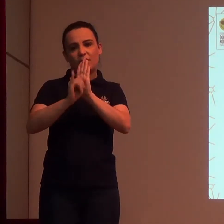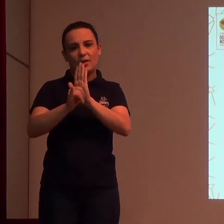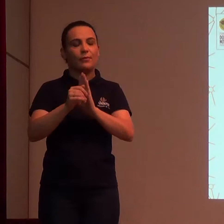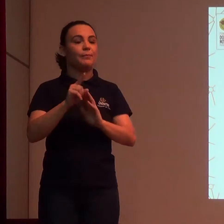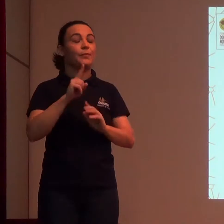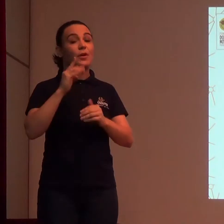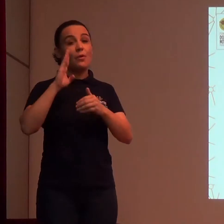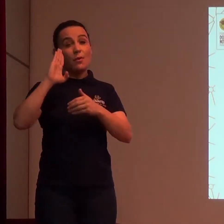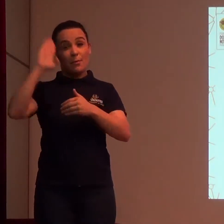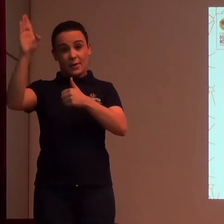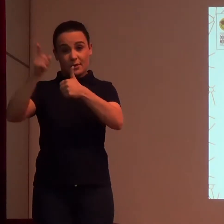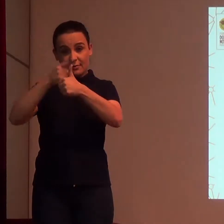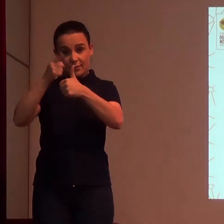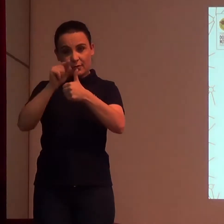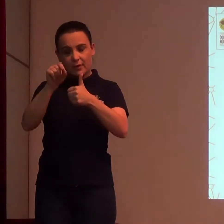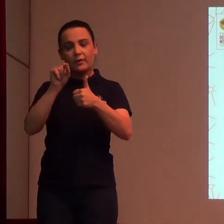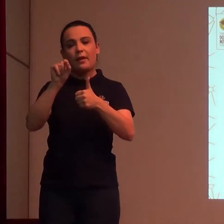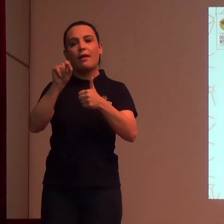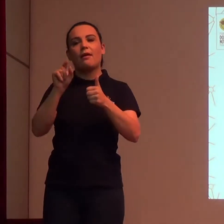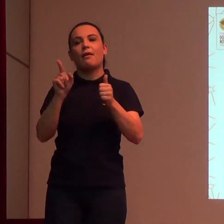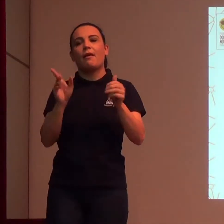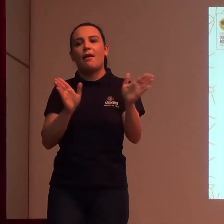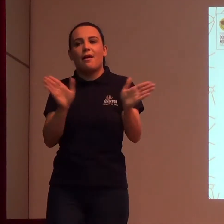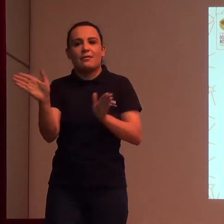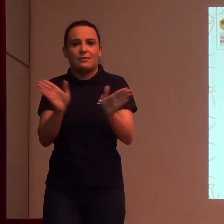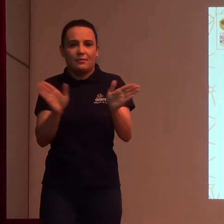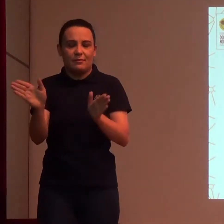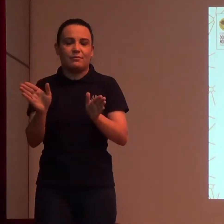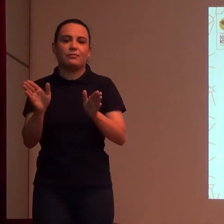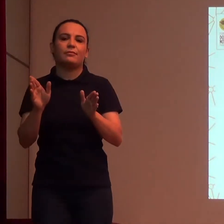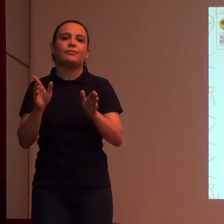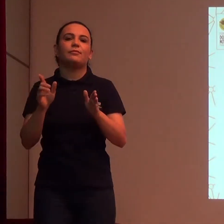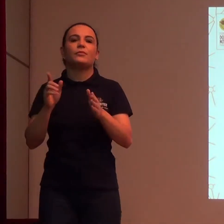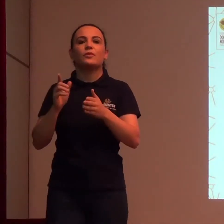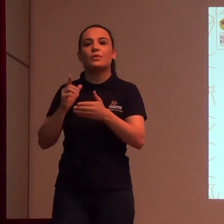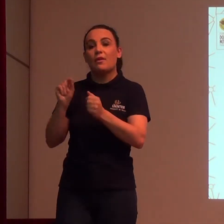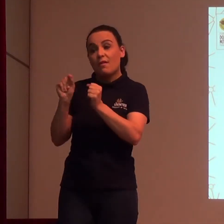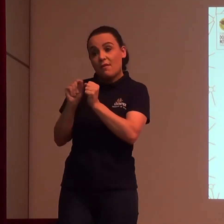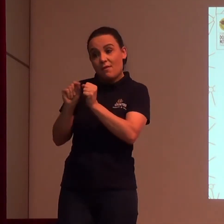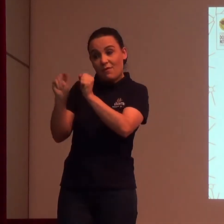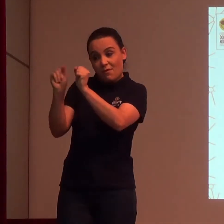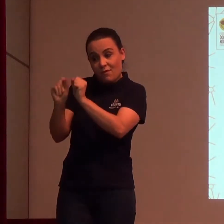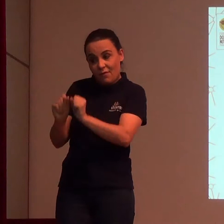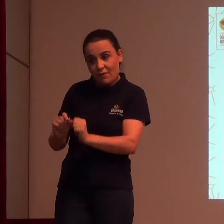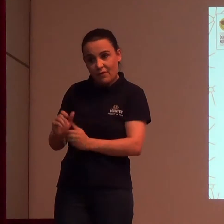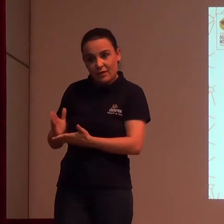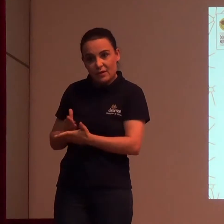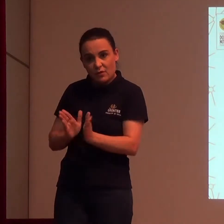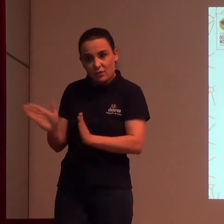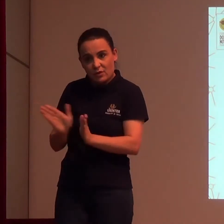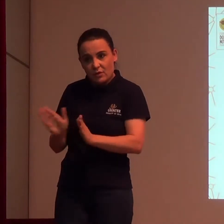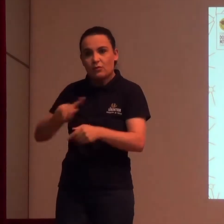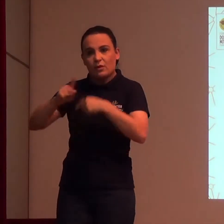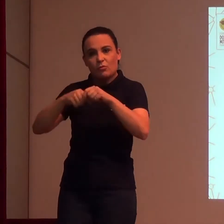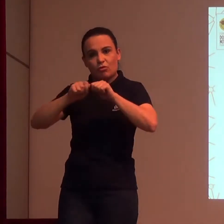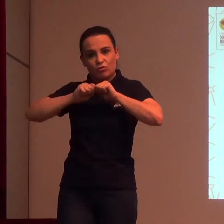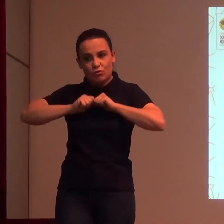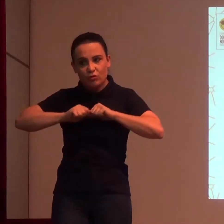à informação, onde a gente produz e distribui os livros e faz ainda